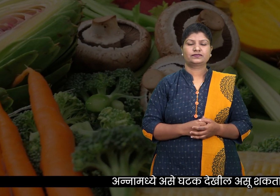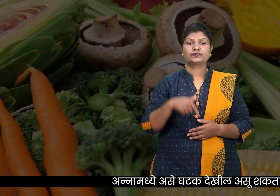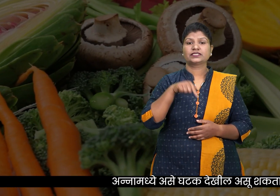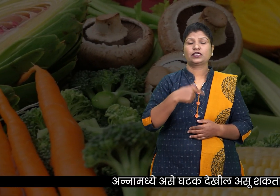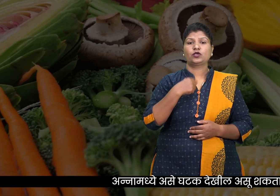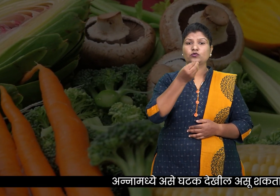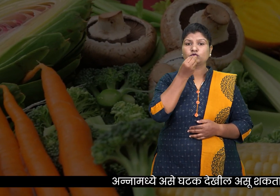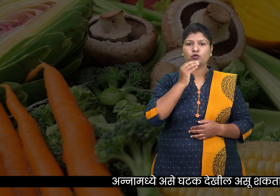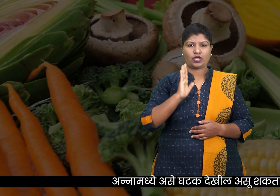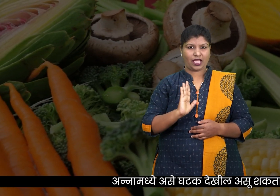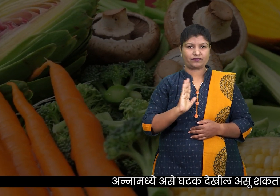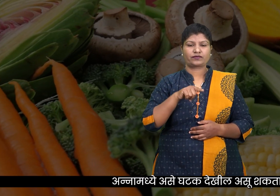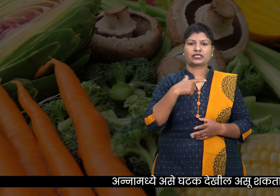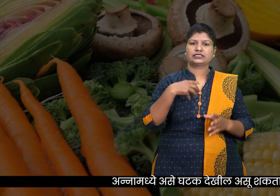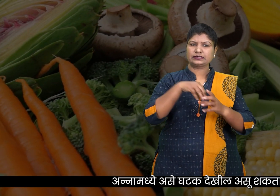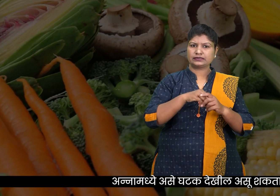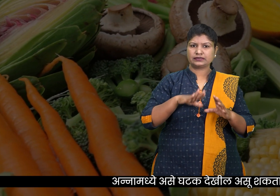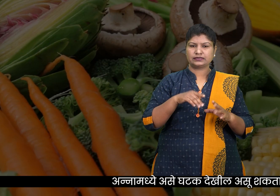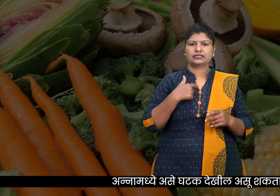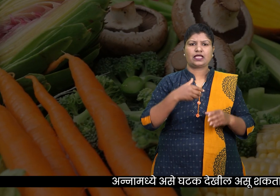अन्नामध्ये असे घटक देखील असू शकतात